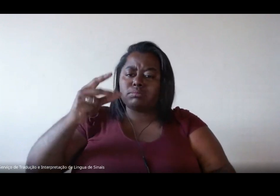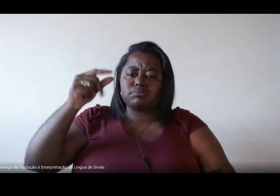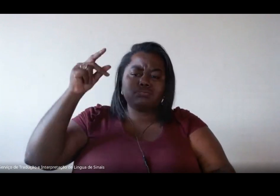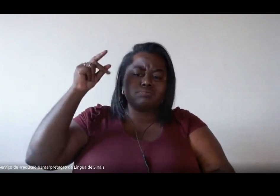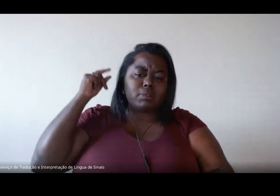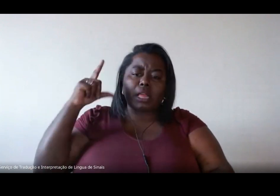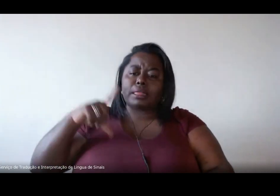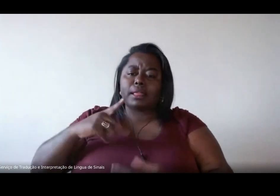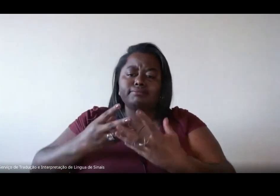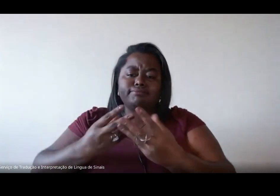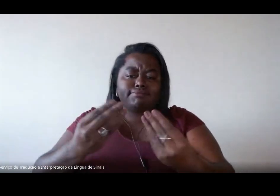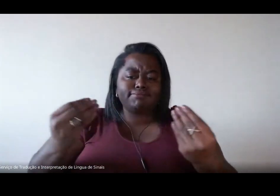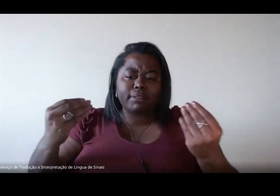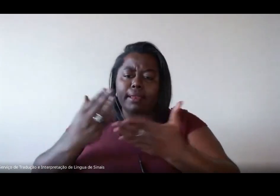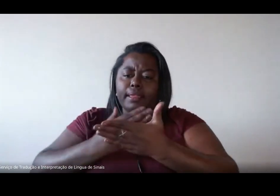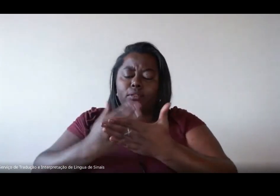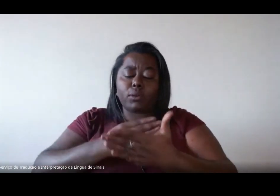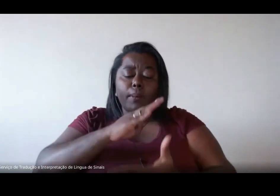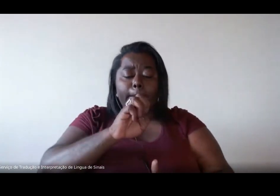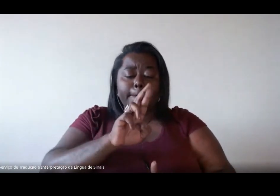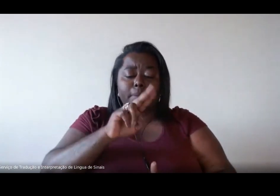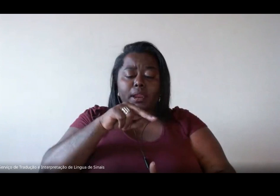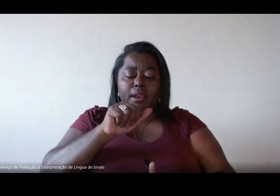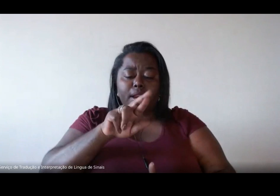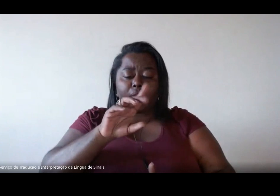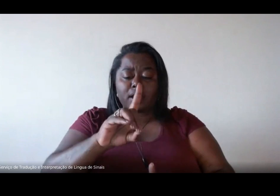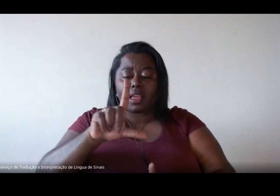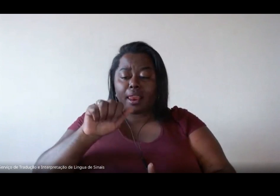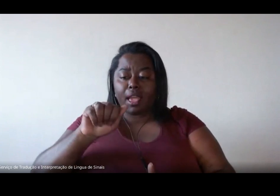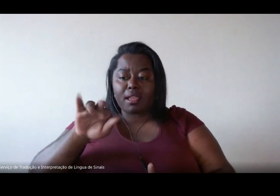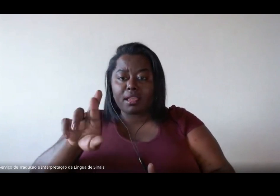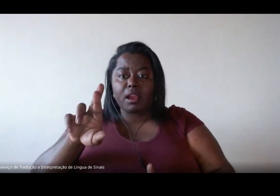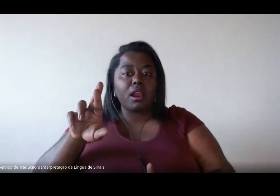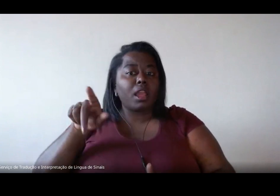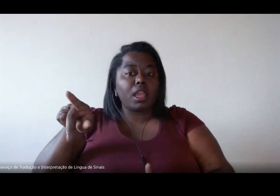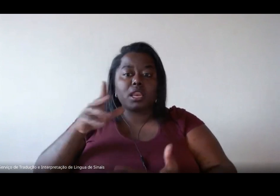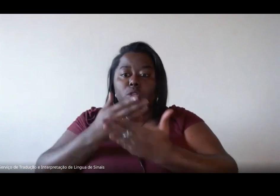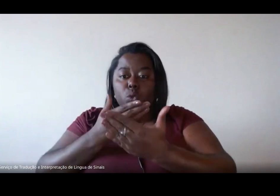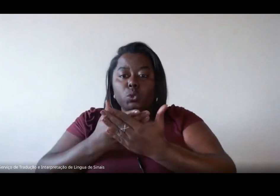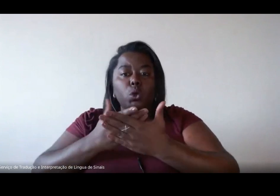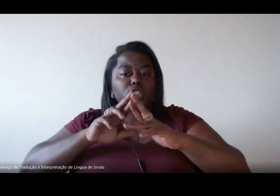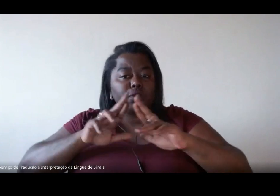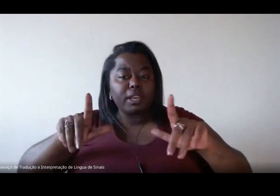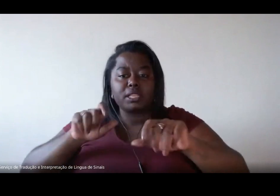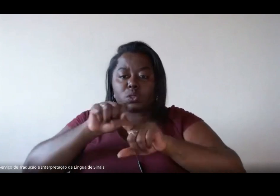já há muitos anos atrás, está cheio de livro do Bernard Lair traduzido, e que ele estudou isso, as diferenças sociais